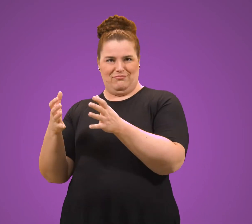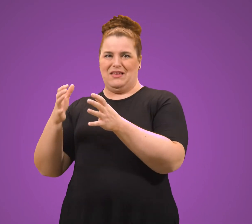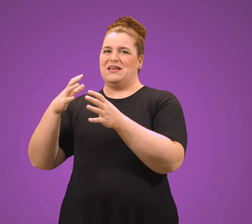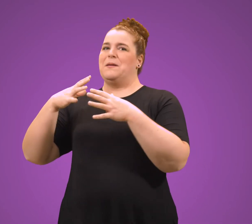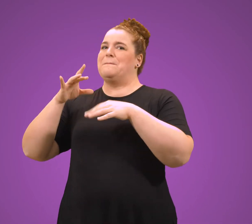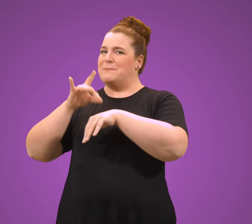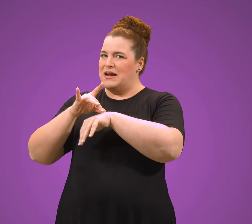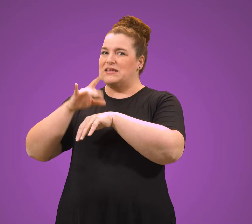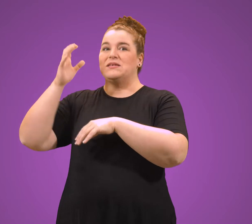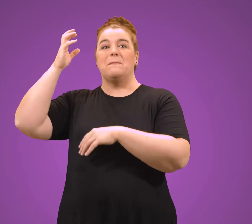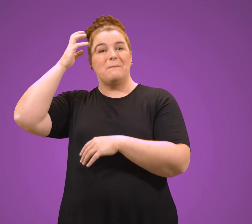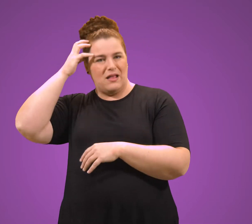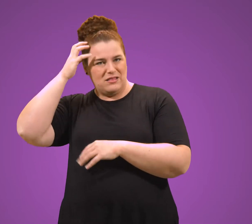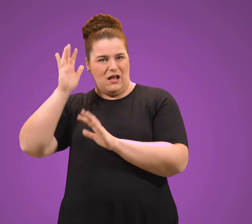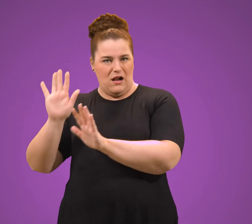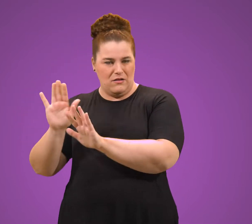Ça, c'est les maladies mentales.